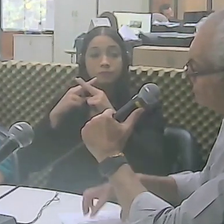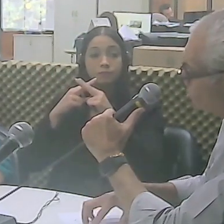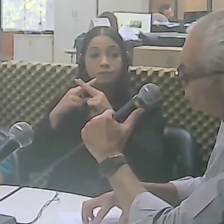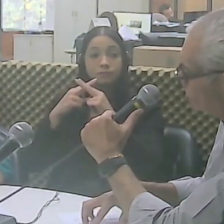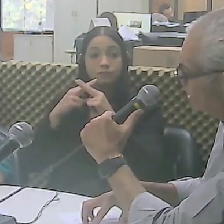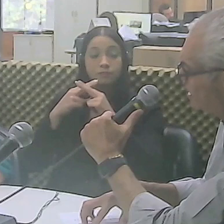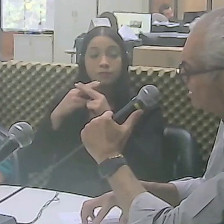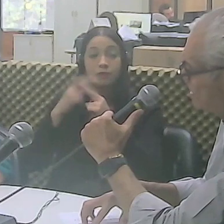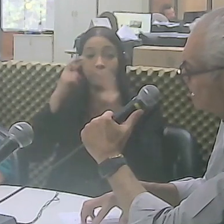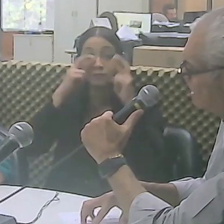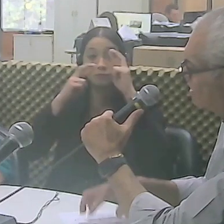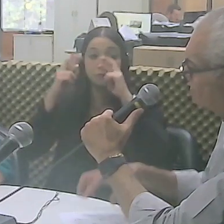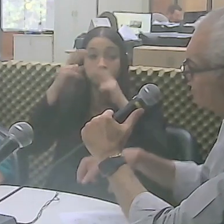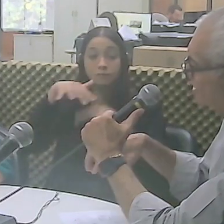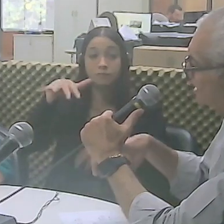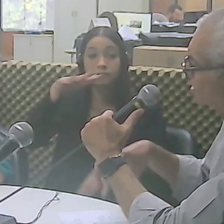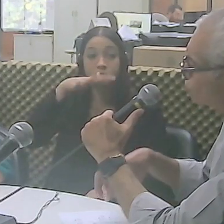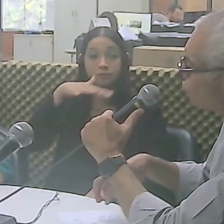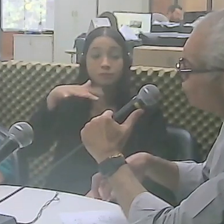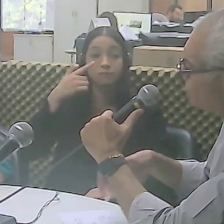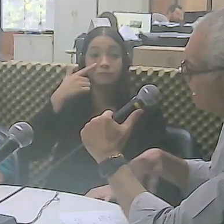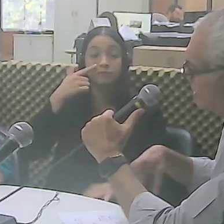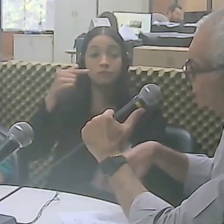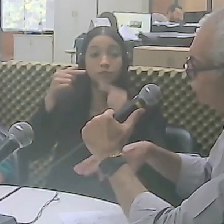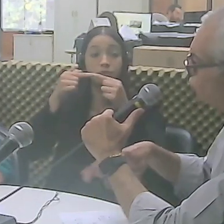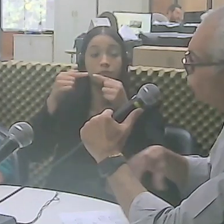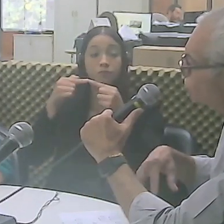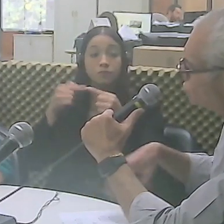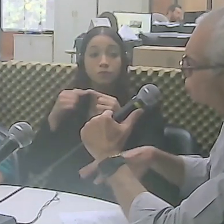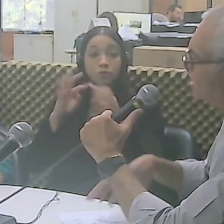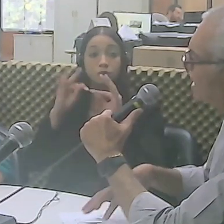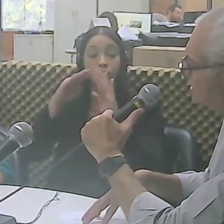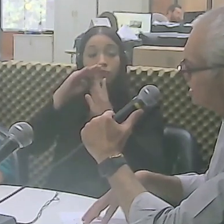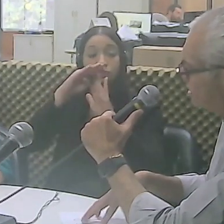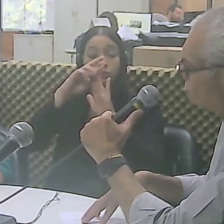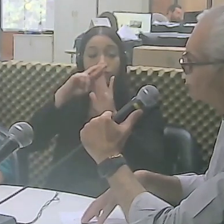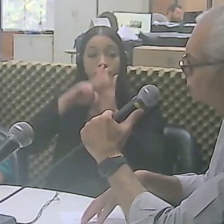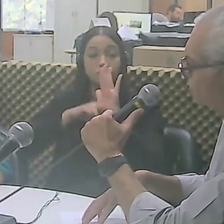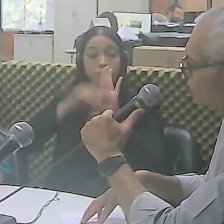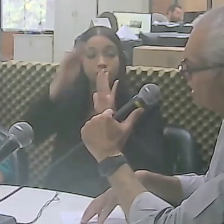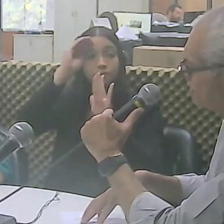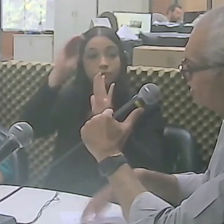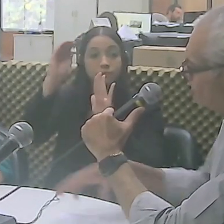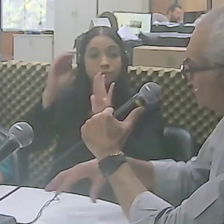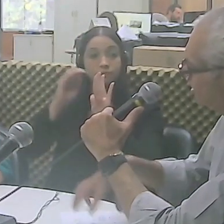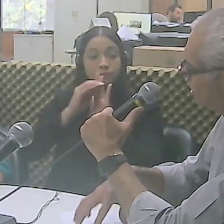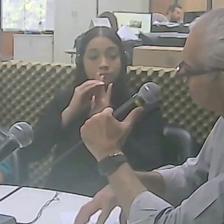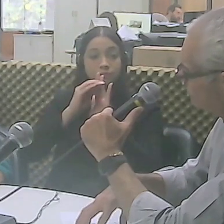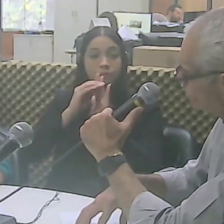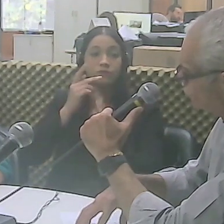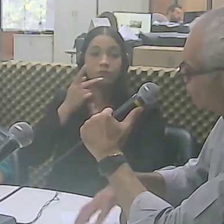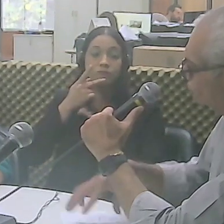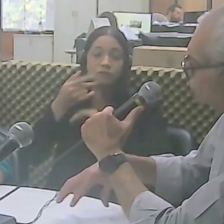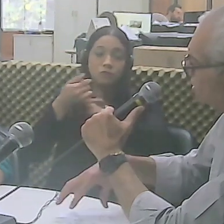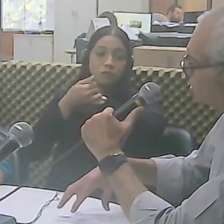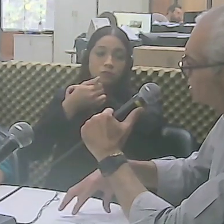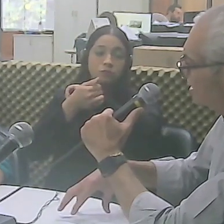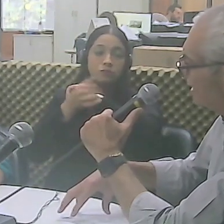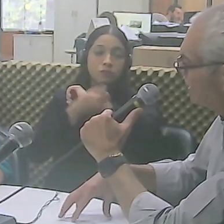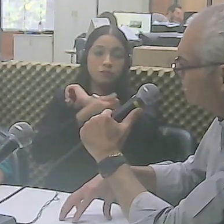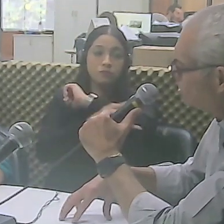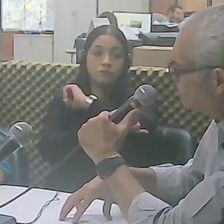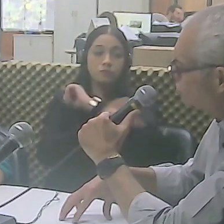fazer a vistoria dessas áreas, ver se elas cumprem todos os requisitos do programa, que eu falei de infraestrutura,